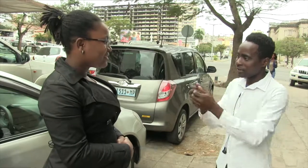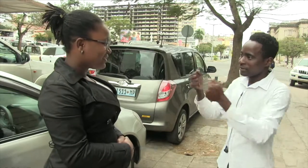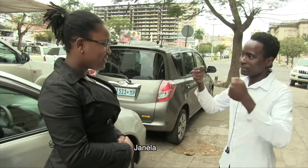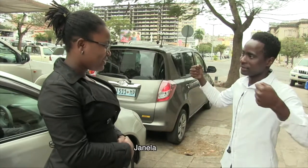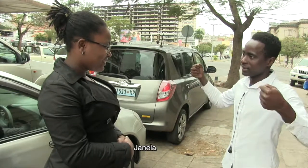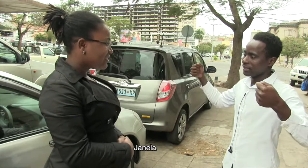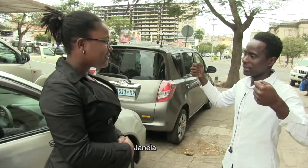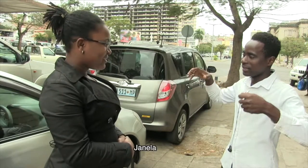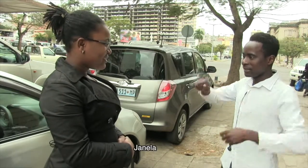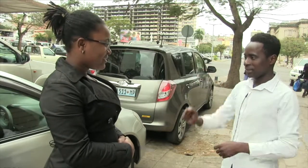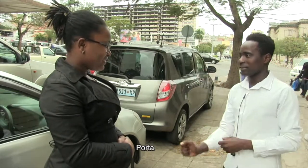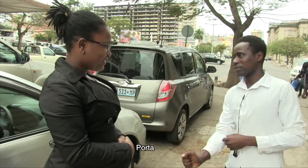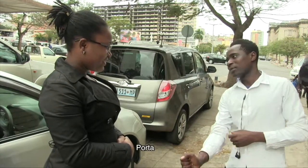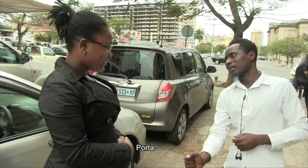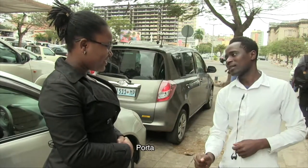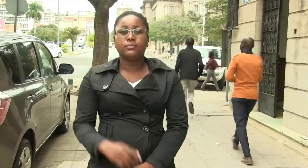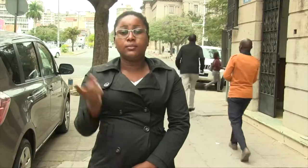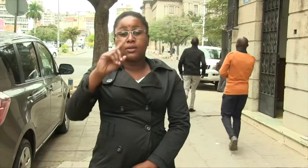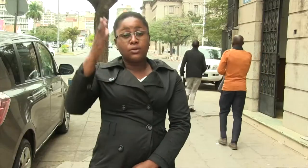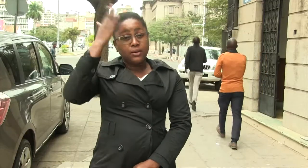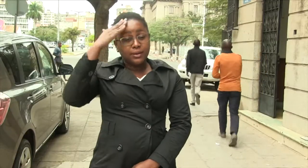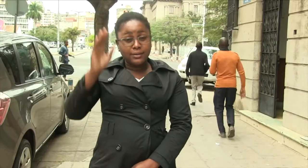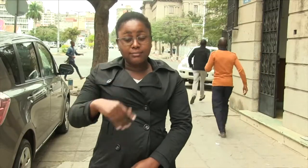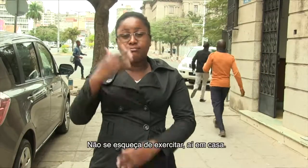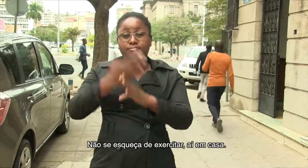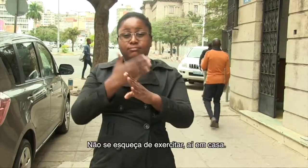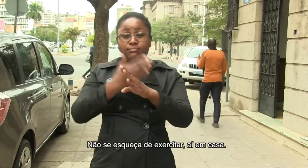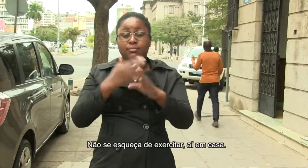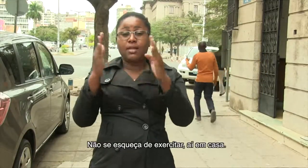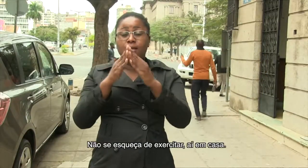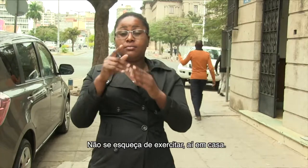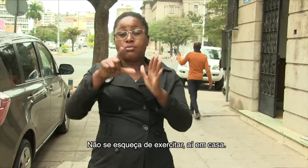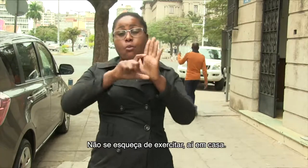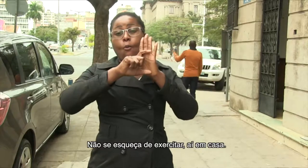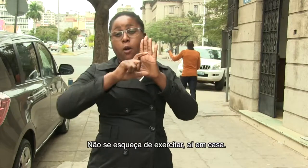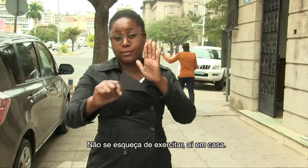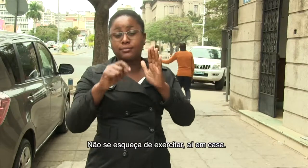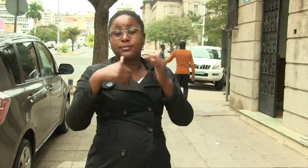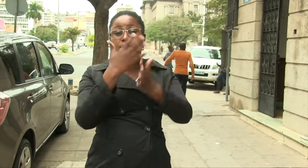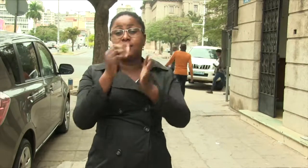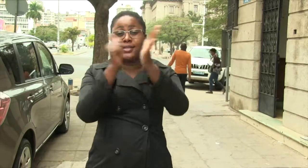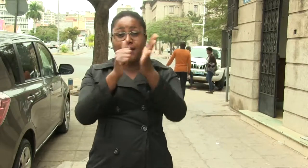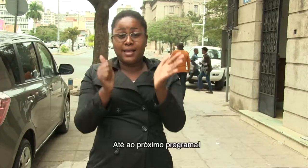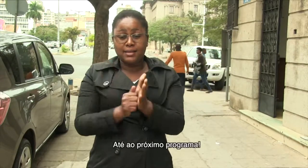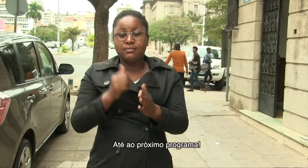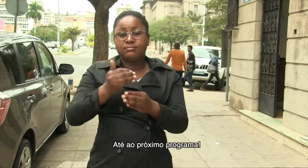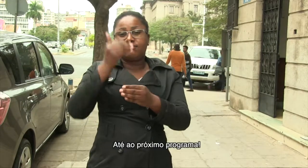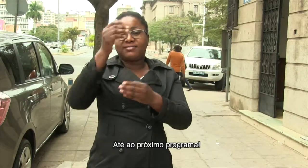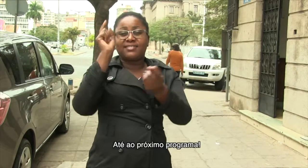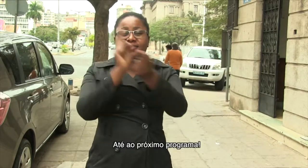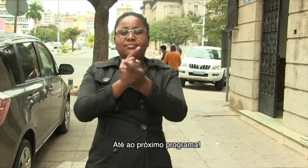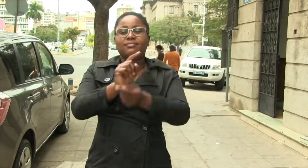Janela Porta Não se esqueça de exercitar aí em casa. Até o próximo programa!